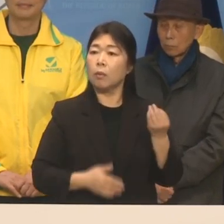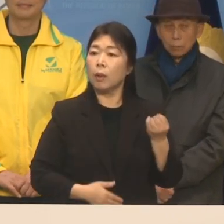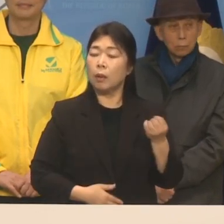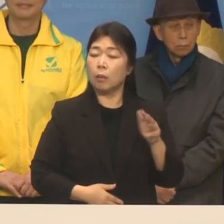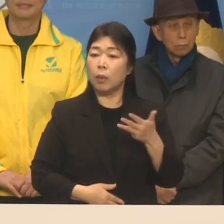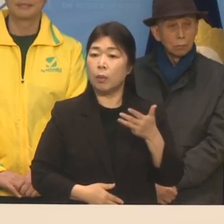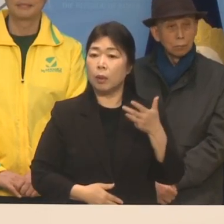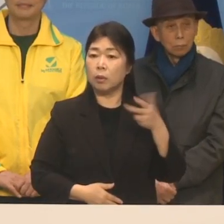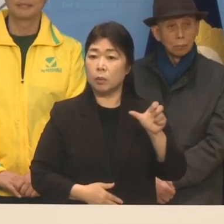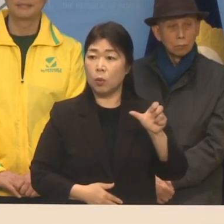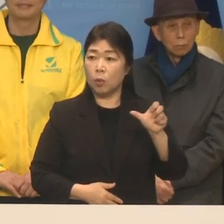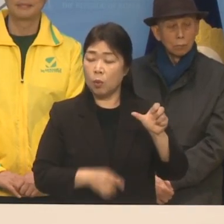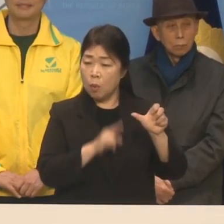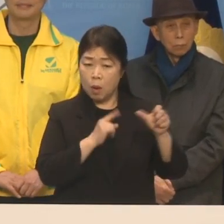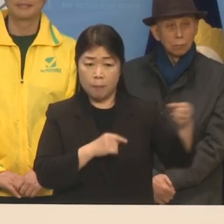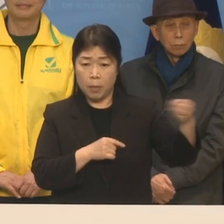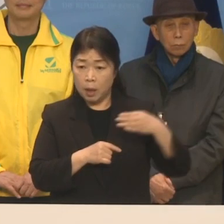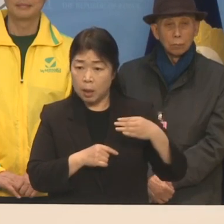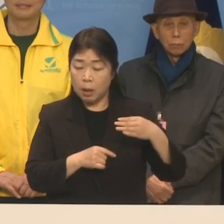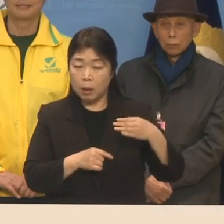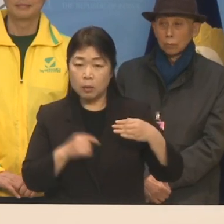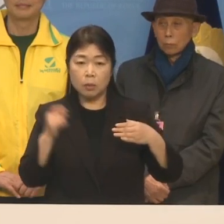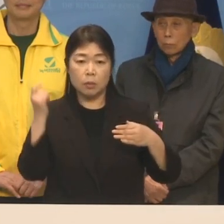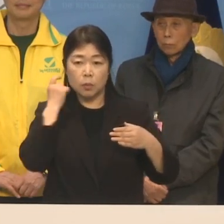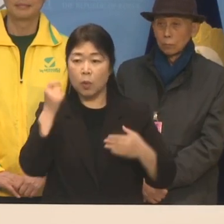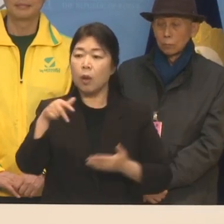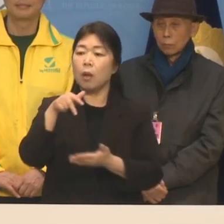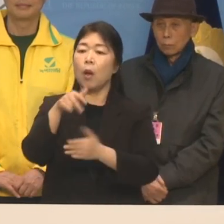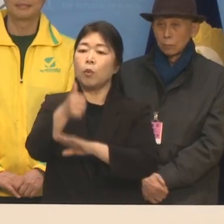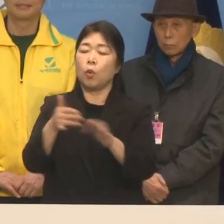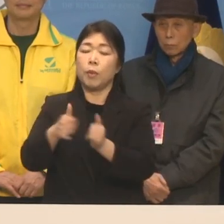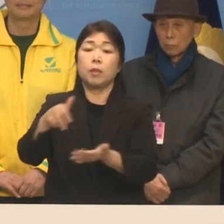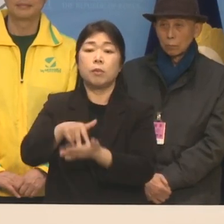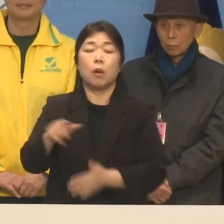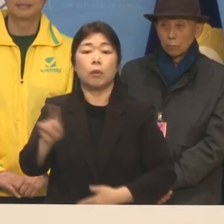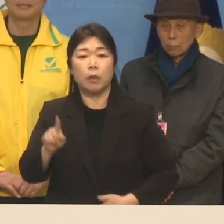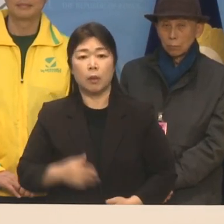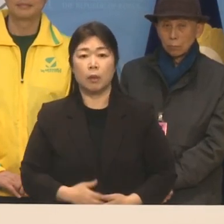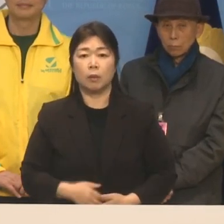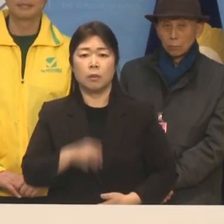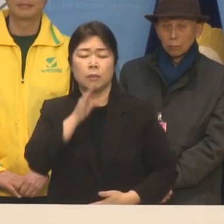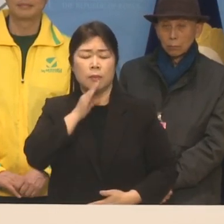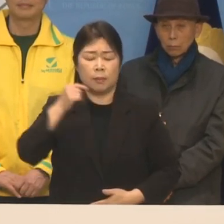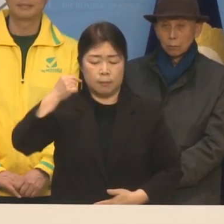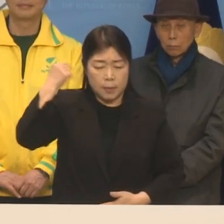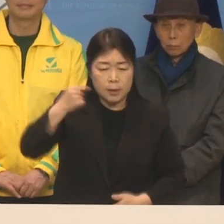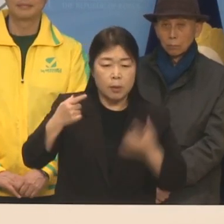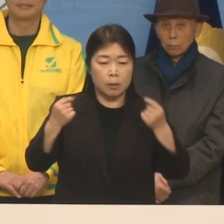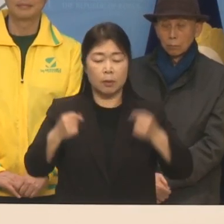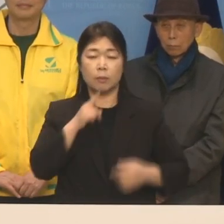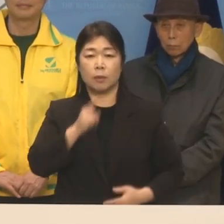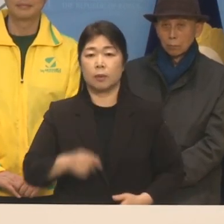말에 어떤 마음이십니까? 물어봤습니다. 미치겠다고 했습니다.